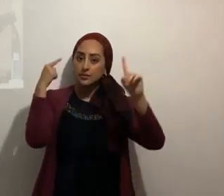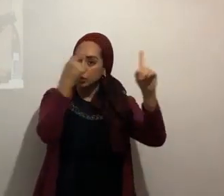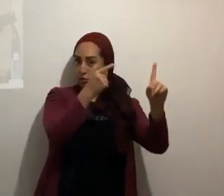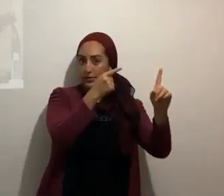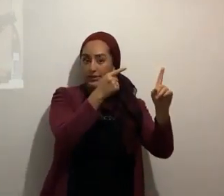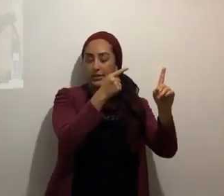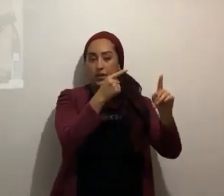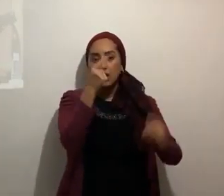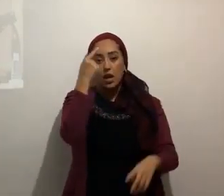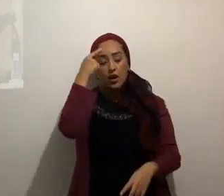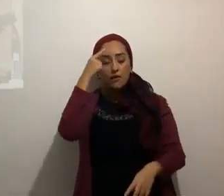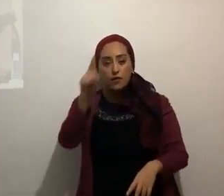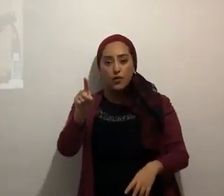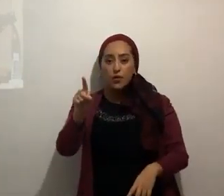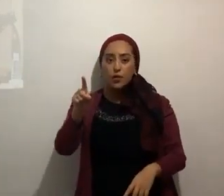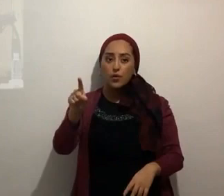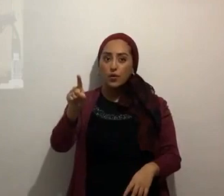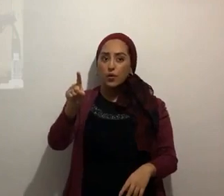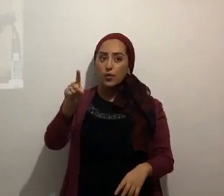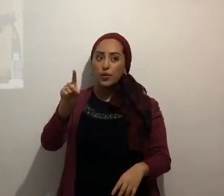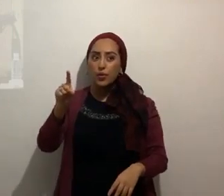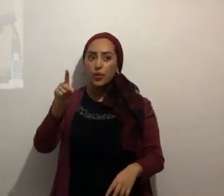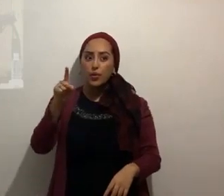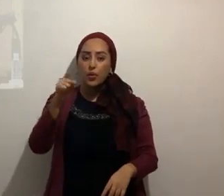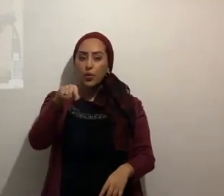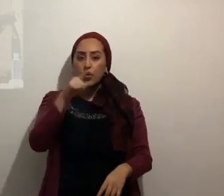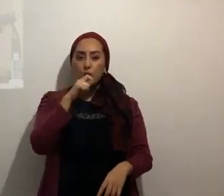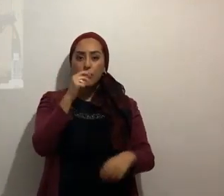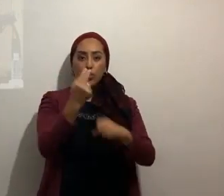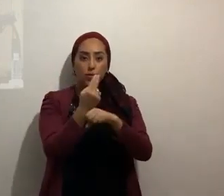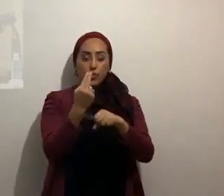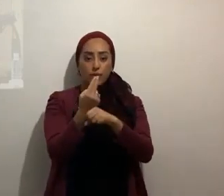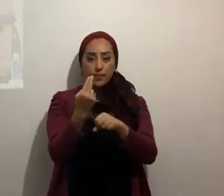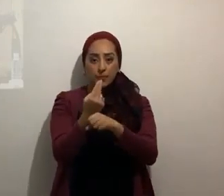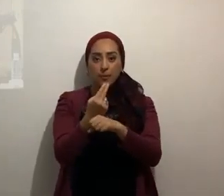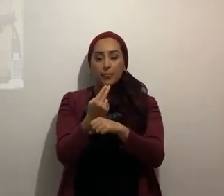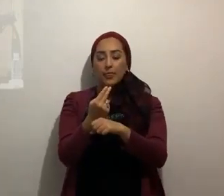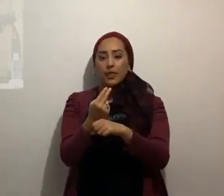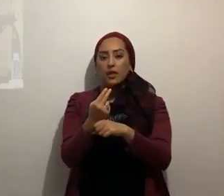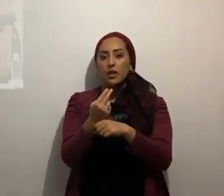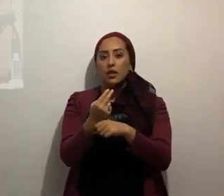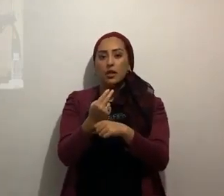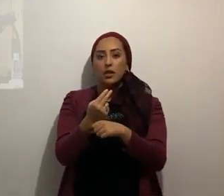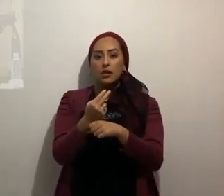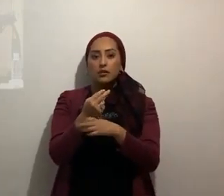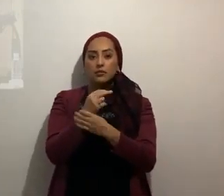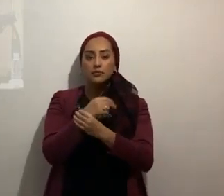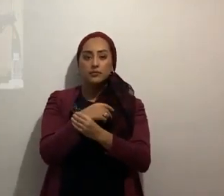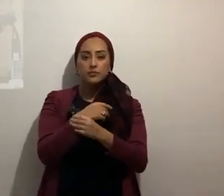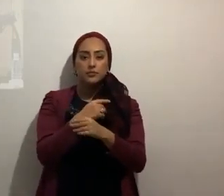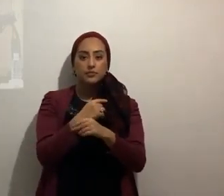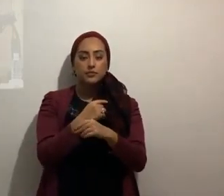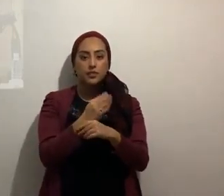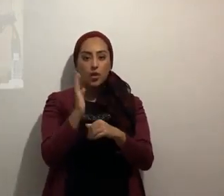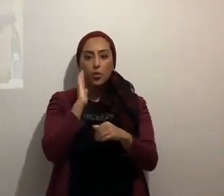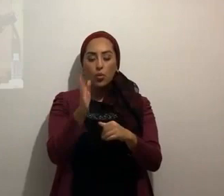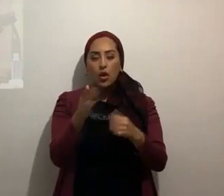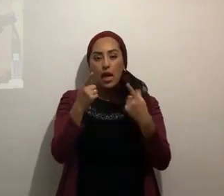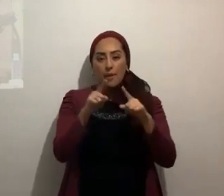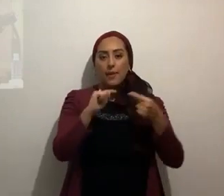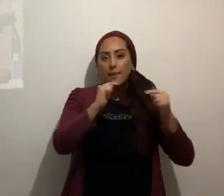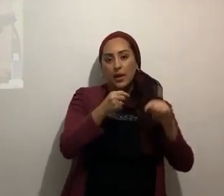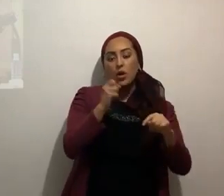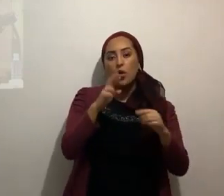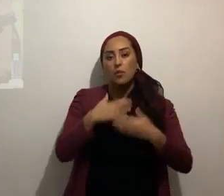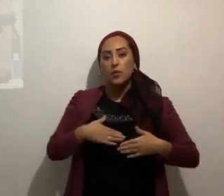propósitos para los que usaste, será, o sea, para los que sí los usaste, será el dolor o el placer. O